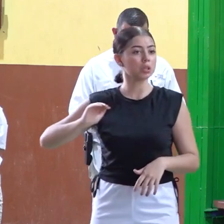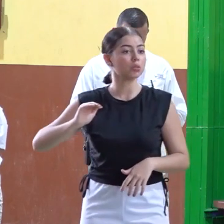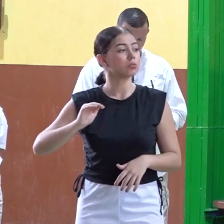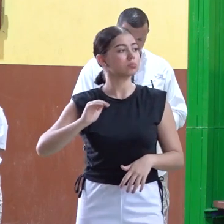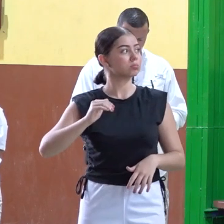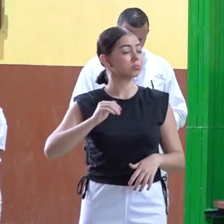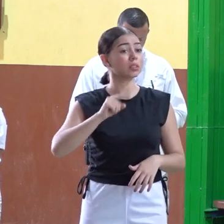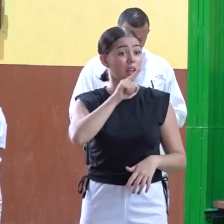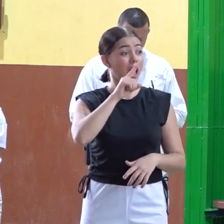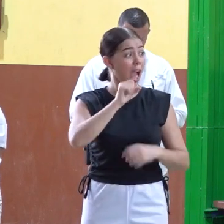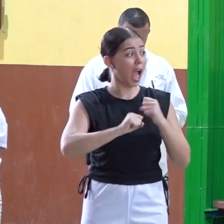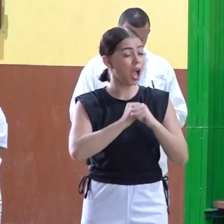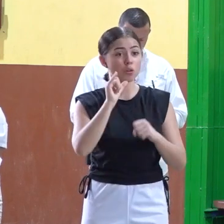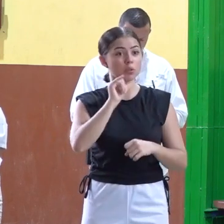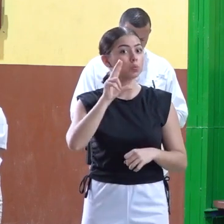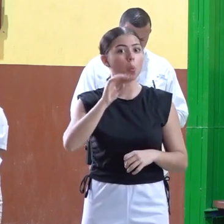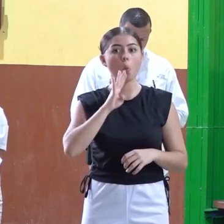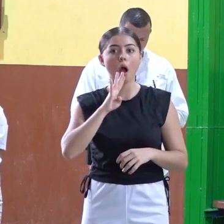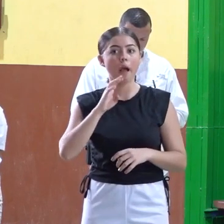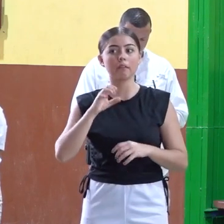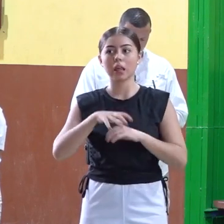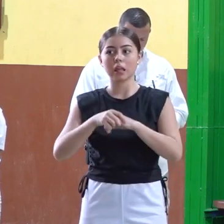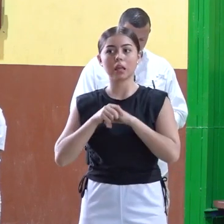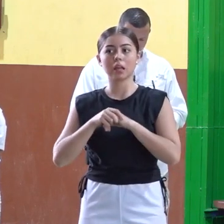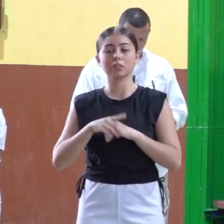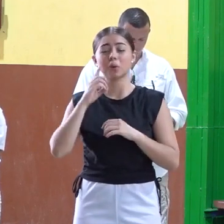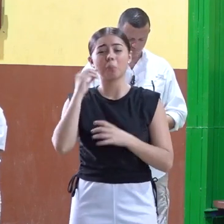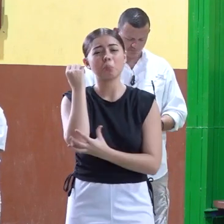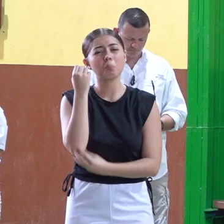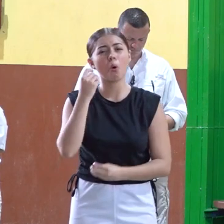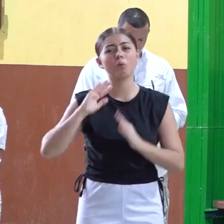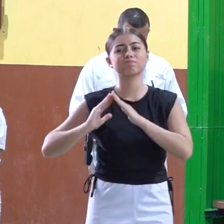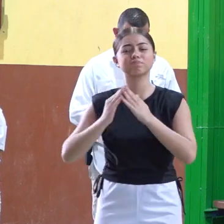edad, sin hablar inglés, de un barrio pobre de San José,